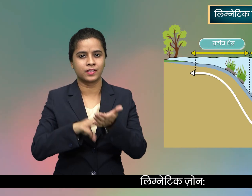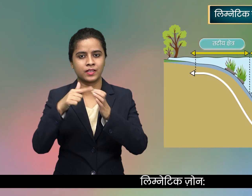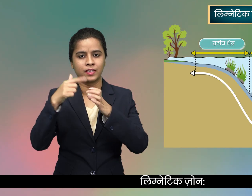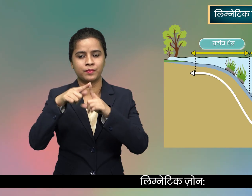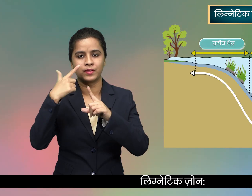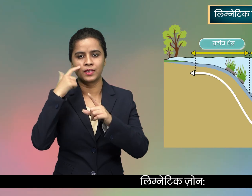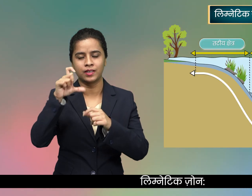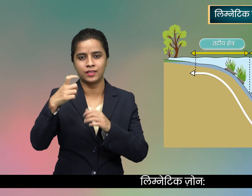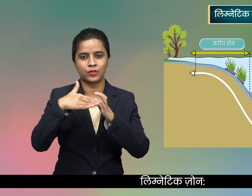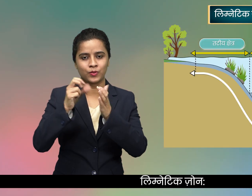लिम्नेटिक जोन।